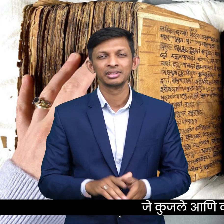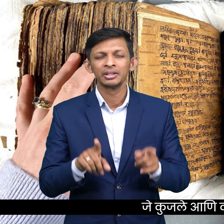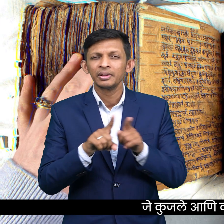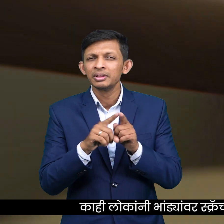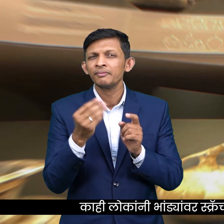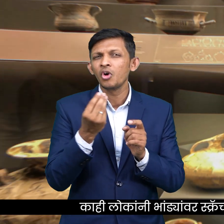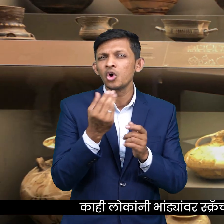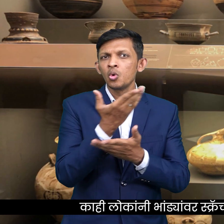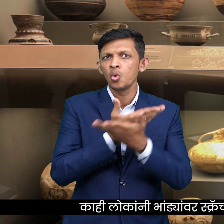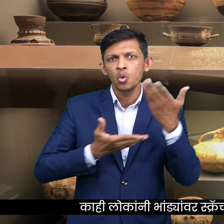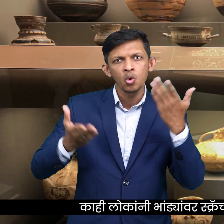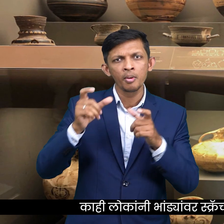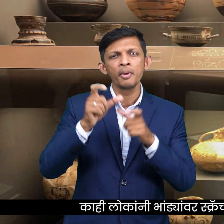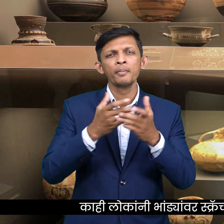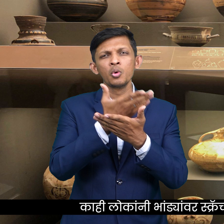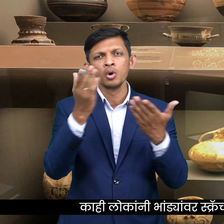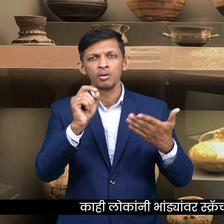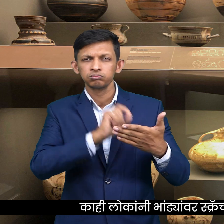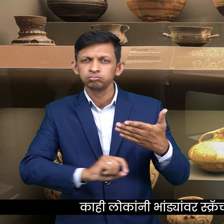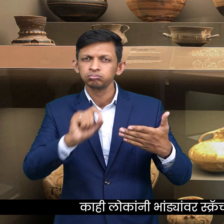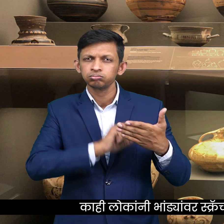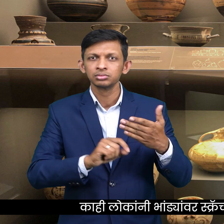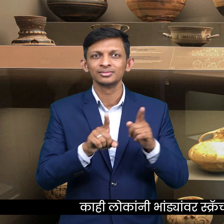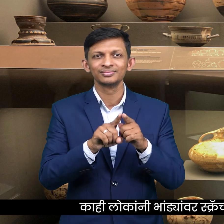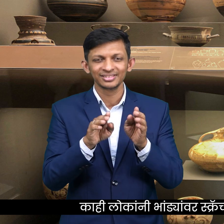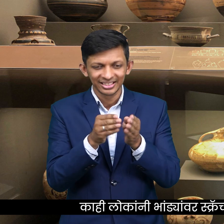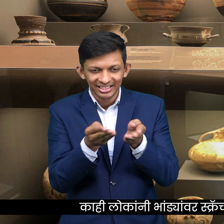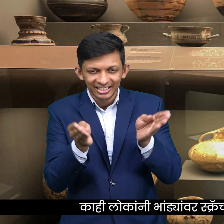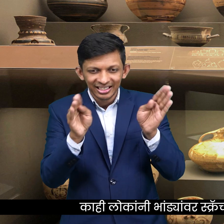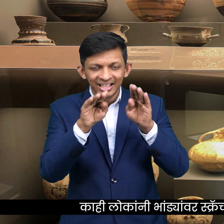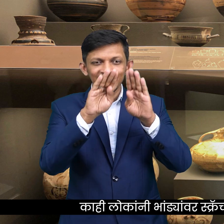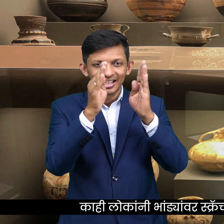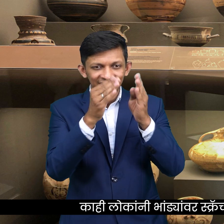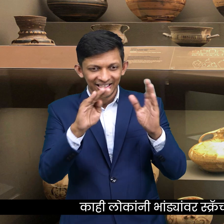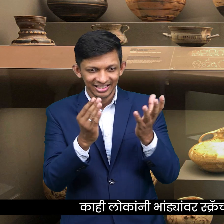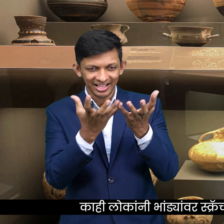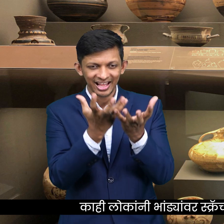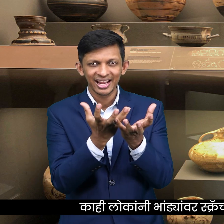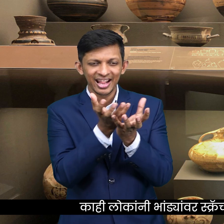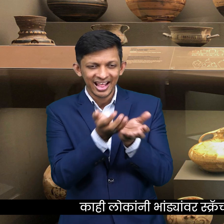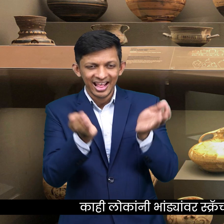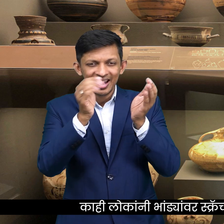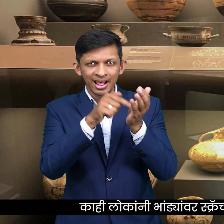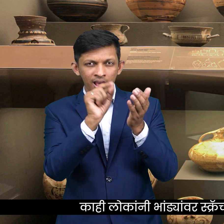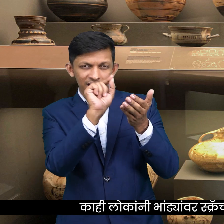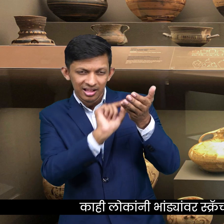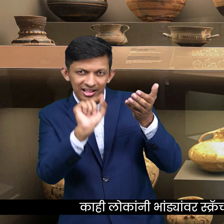काही लोकांनी भांड्यांवर स्क्रॅच, पोरखडे काढूनही लिहिले.